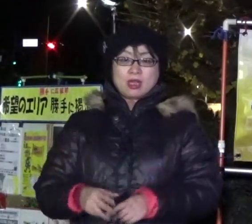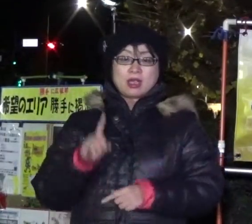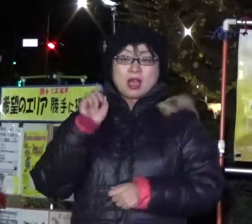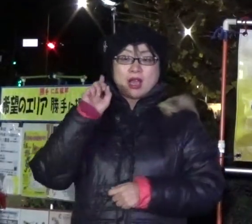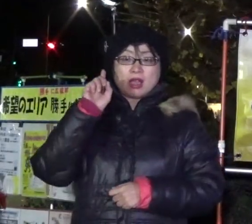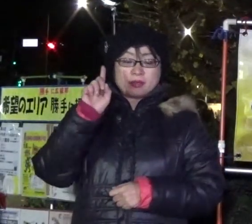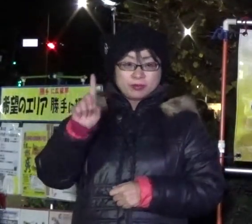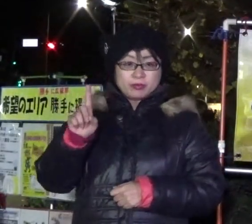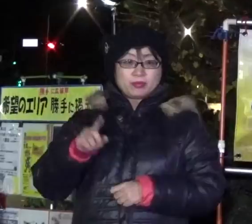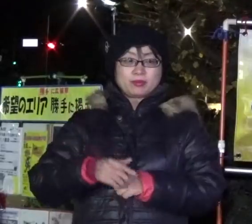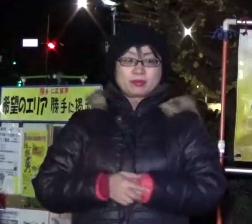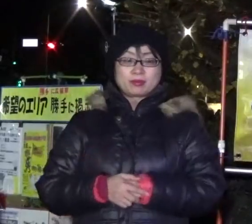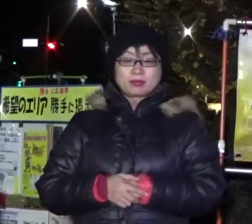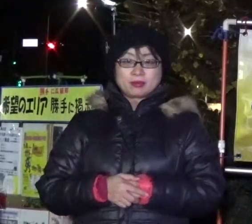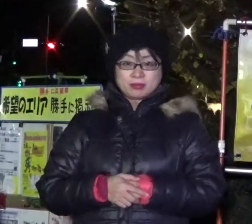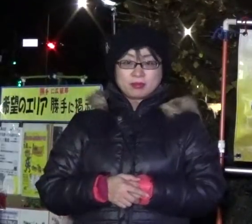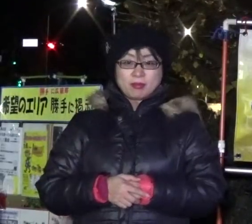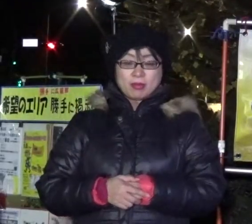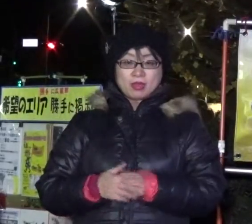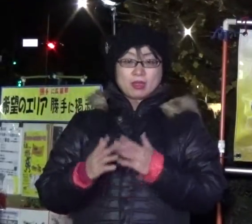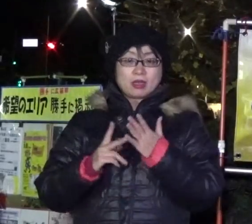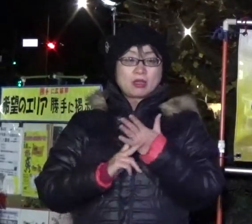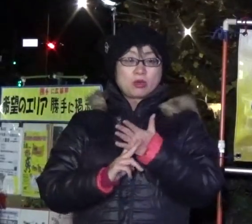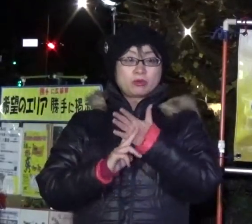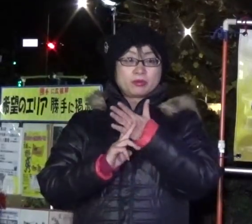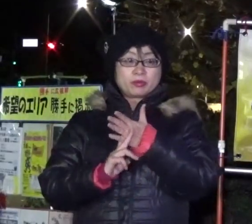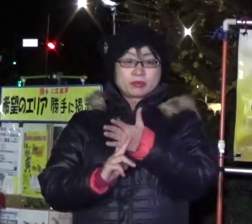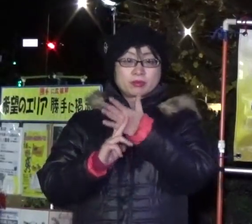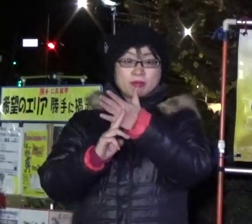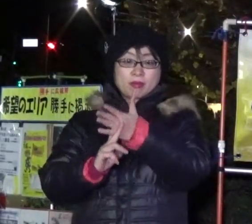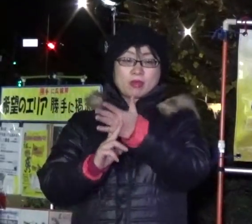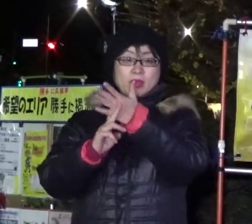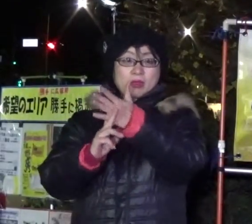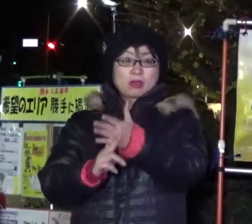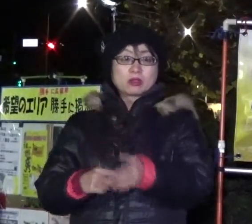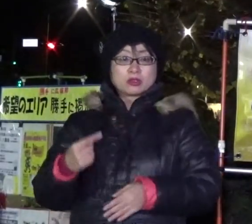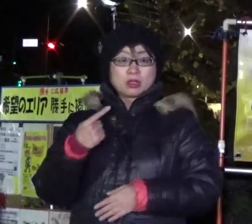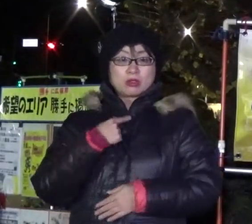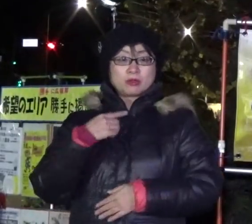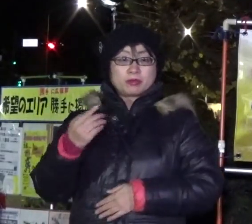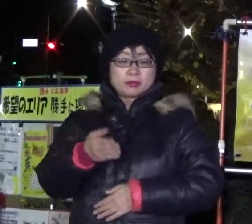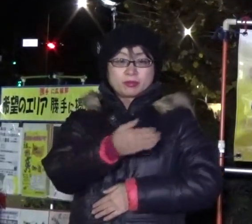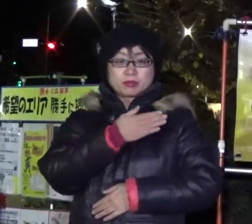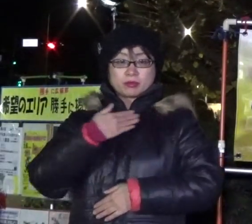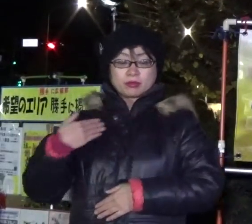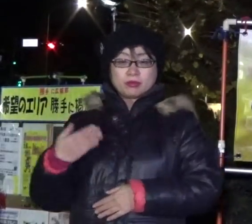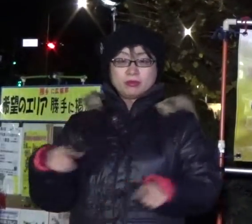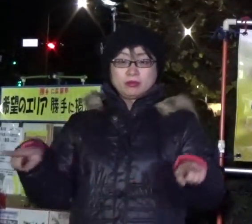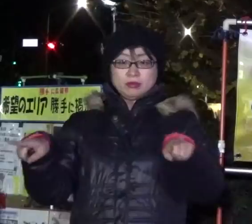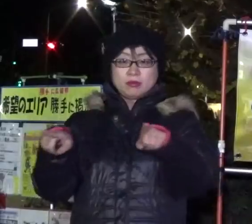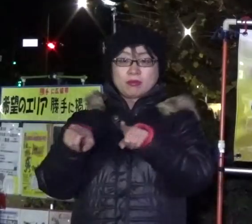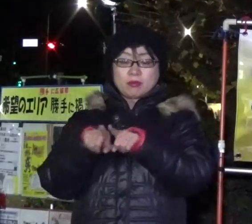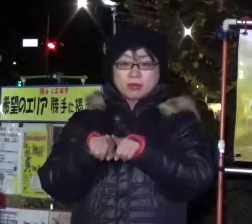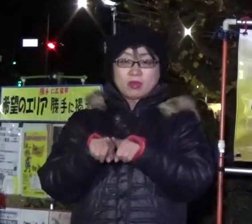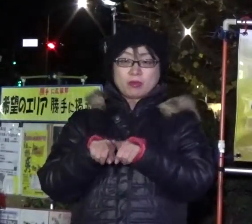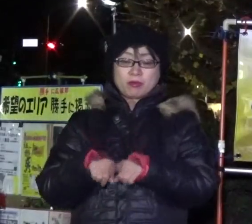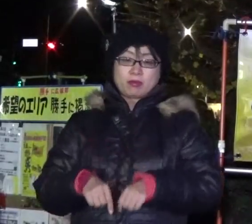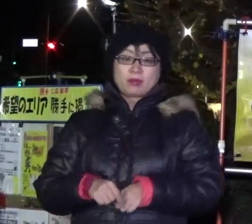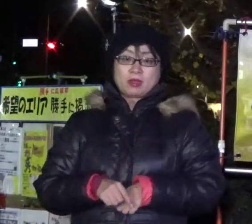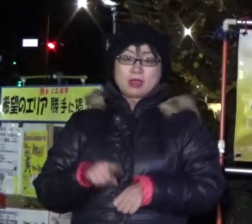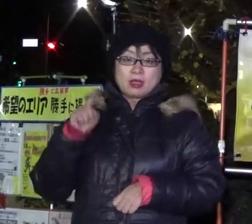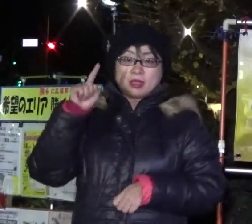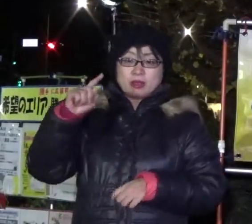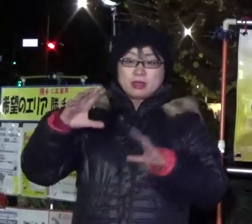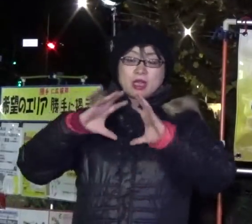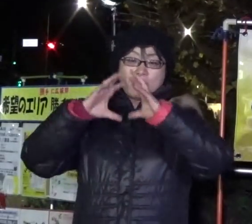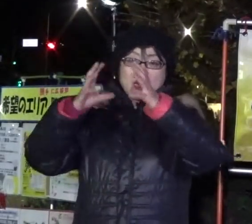が列に入れよ、我らの味方に。砦の向こうに